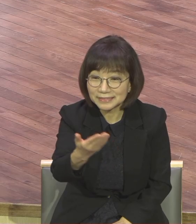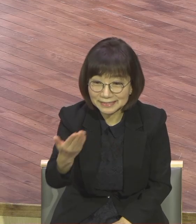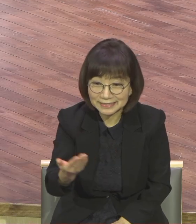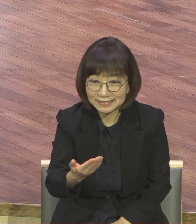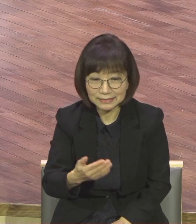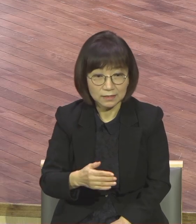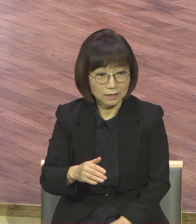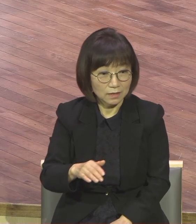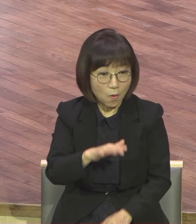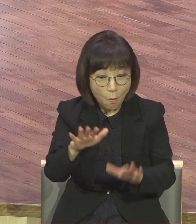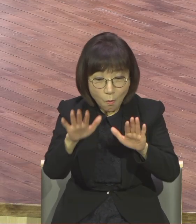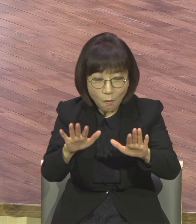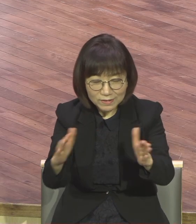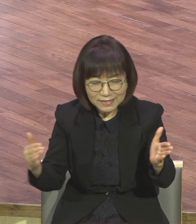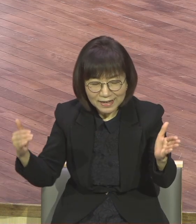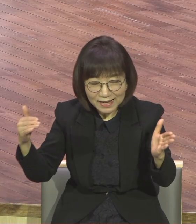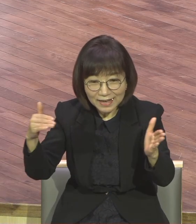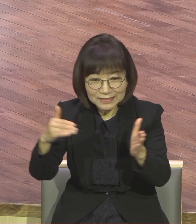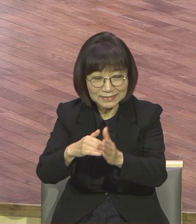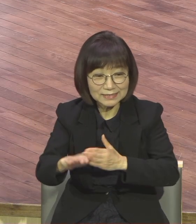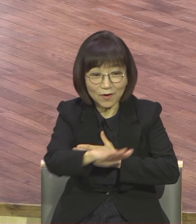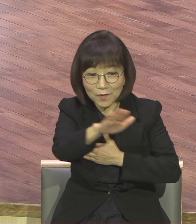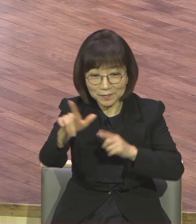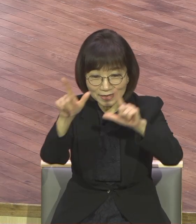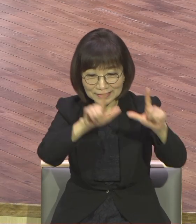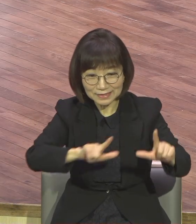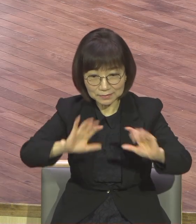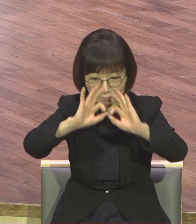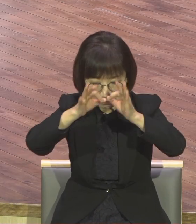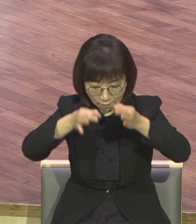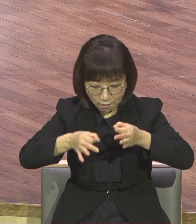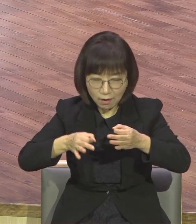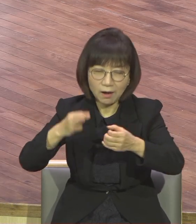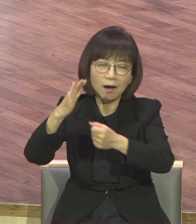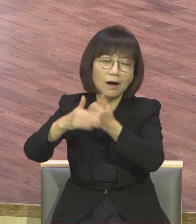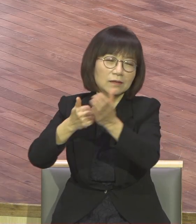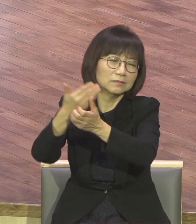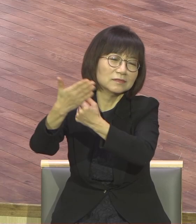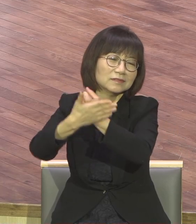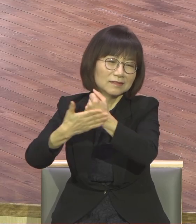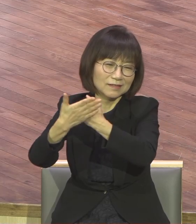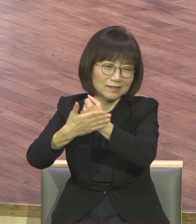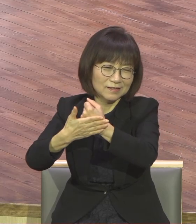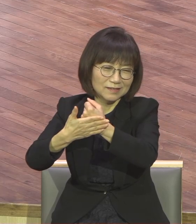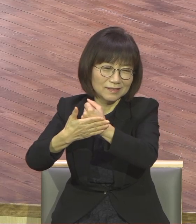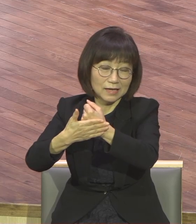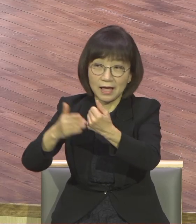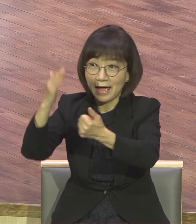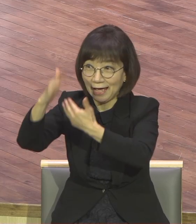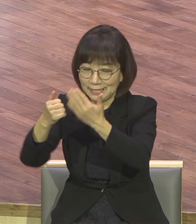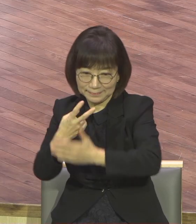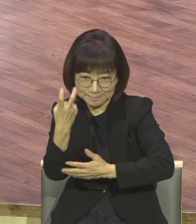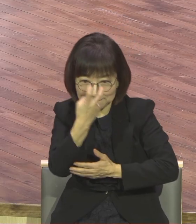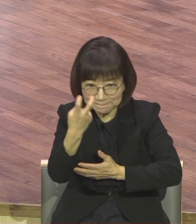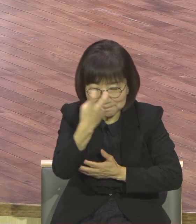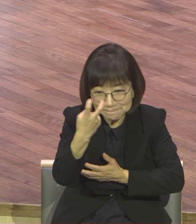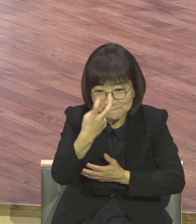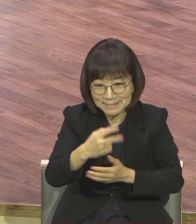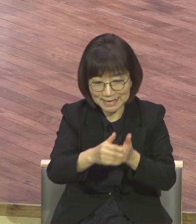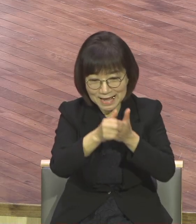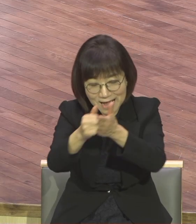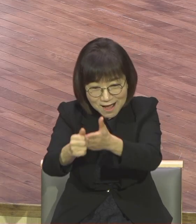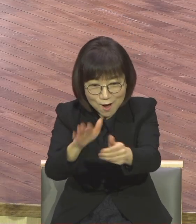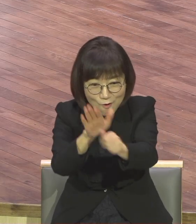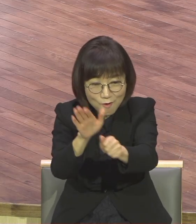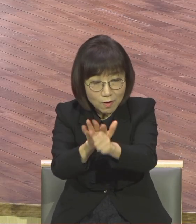이 자리에 있기까지가 하나님의 은혜였습니다. 하나님이 보호하시고 지키시고 인도하시지